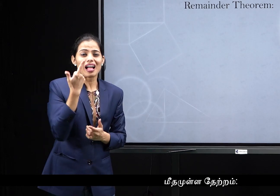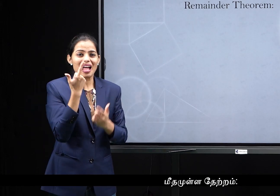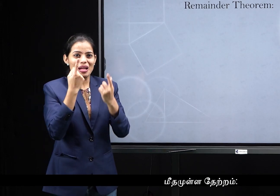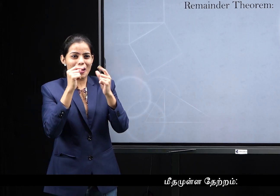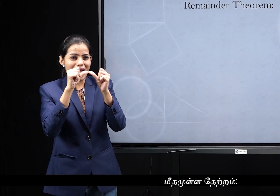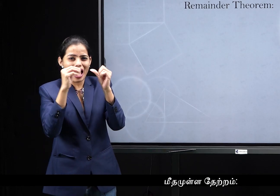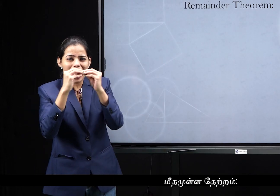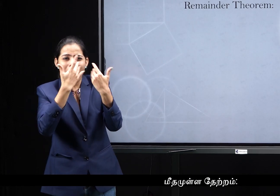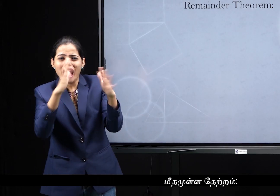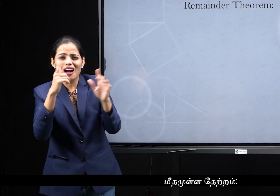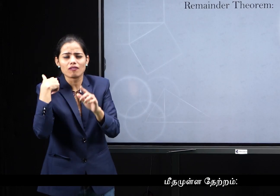மீதமுள்ள தோற்றம்